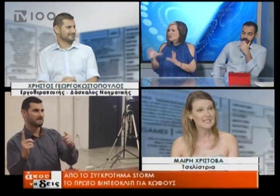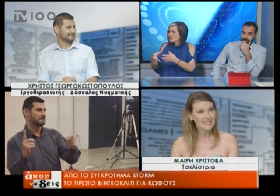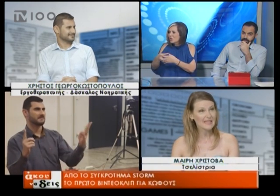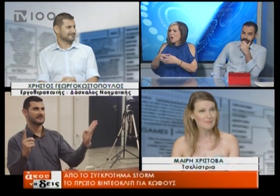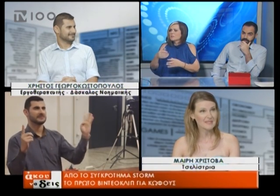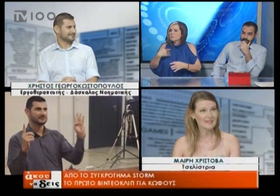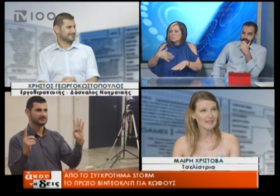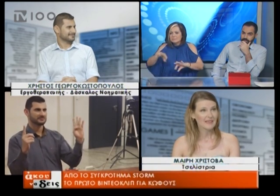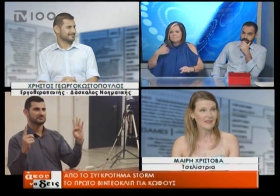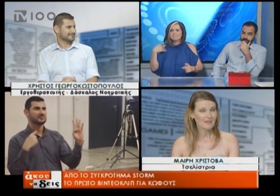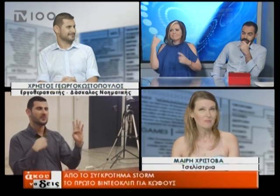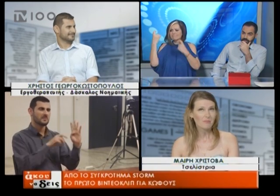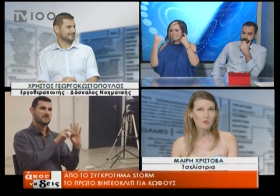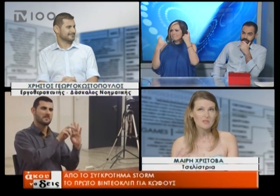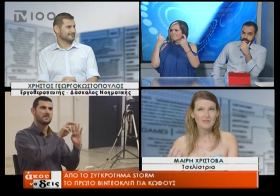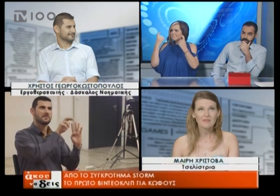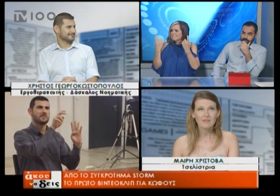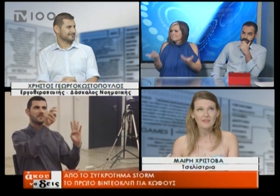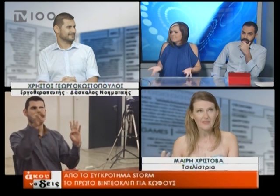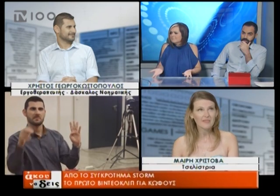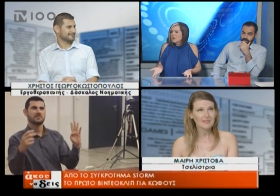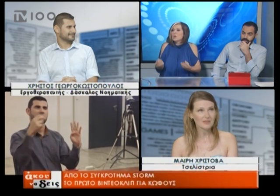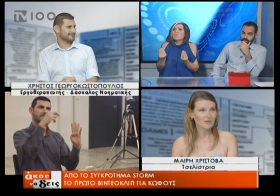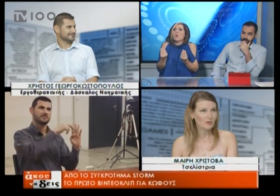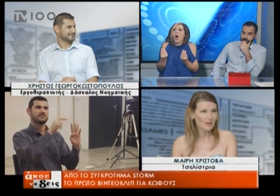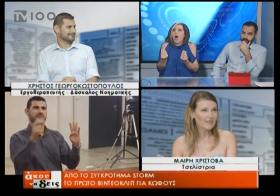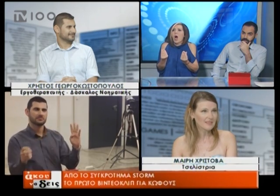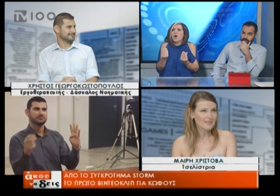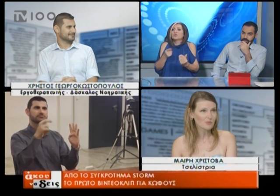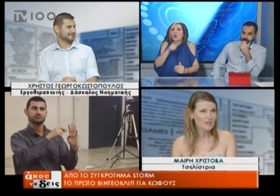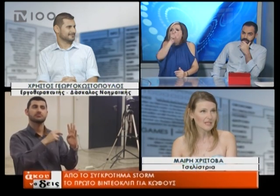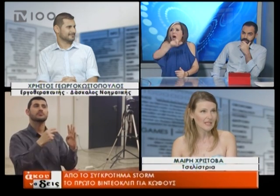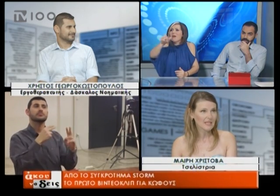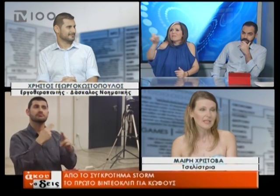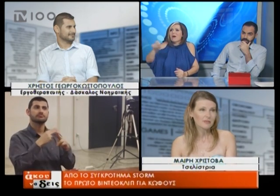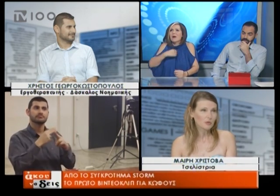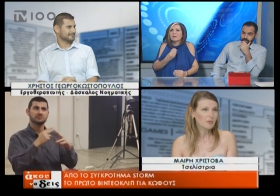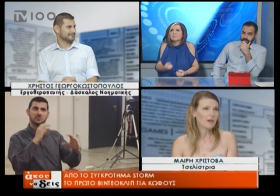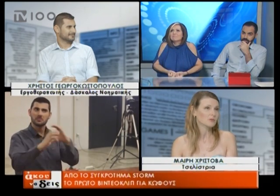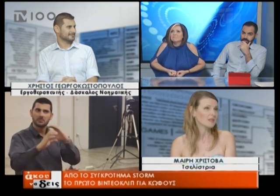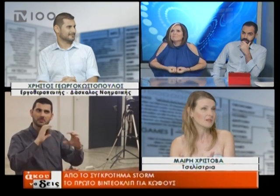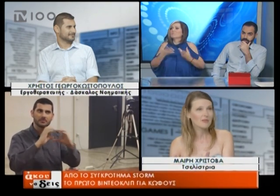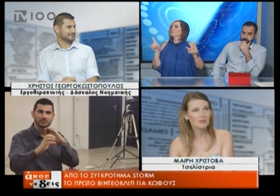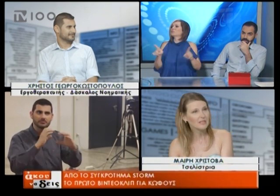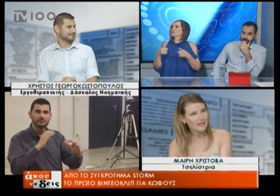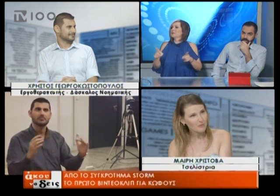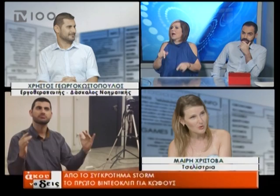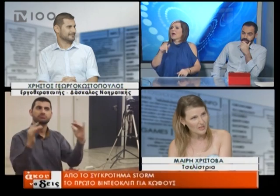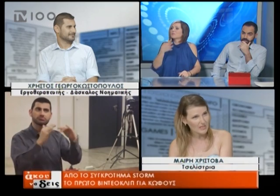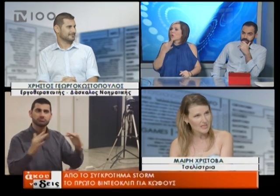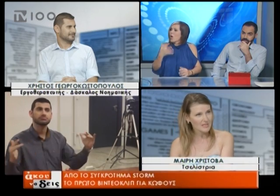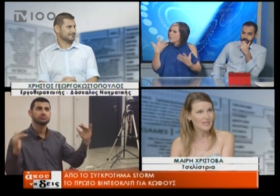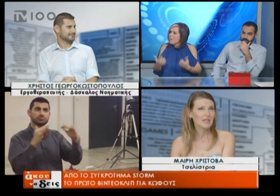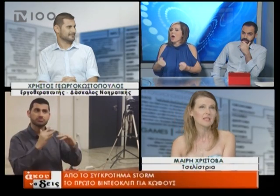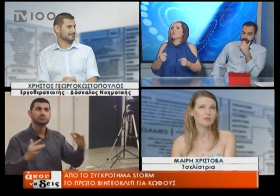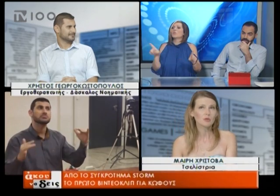σε σκέψη πώς αντιλαμβάνεται ο κάθε ένας τη μουσική. Γι' αυτό και υπάρχουν τα διαφορετικά είδη